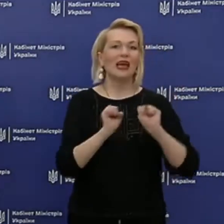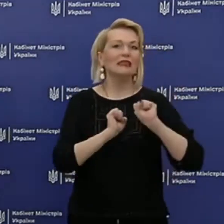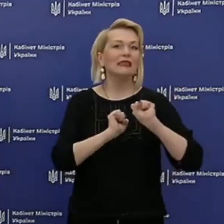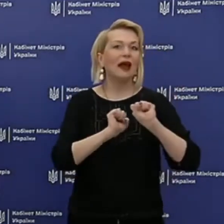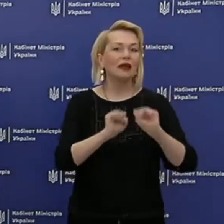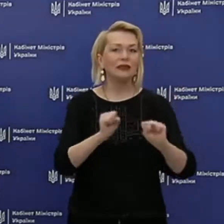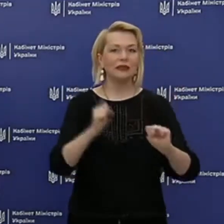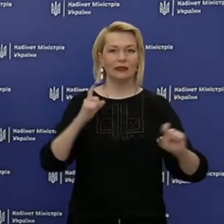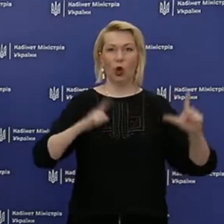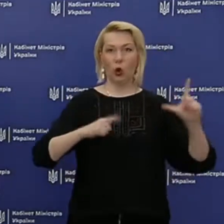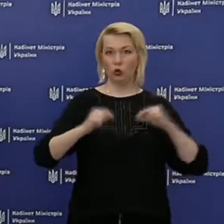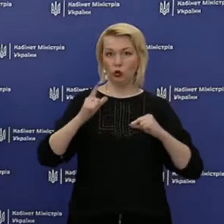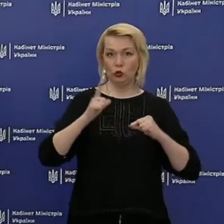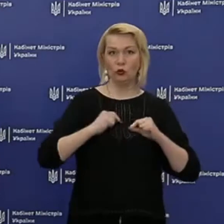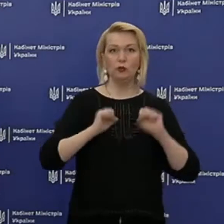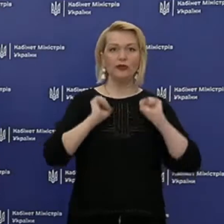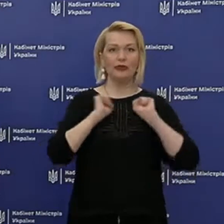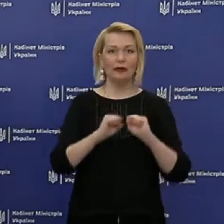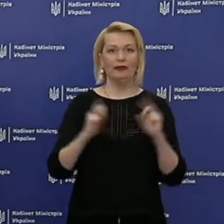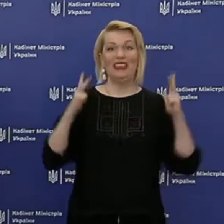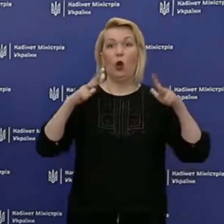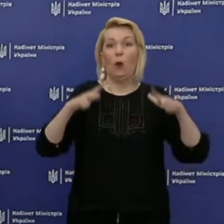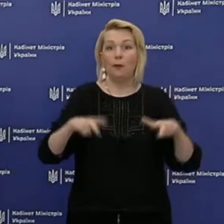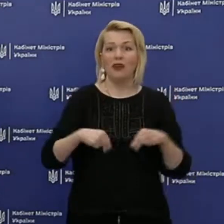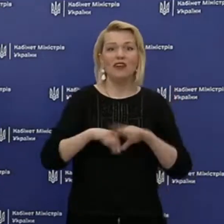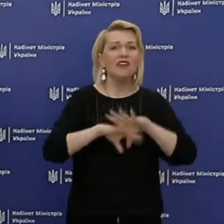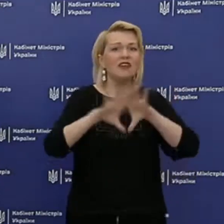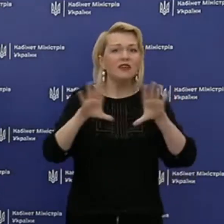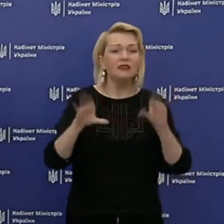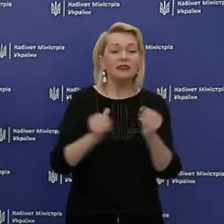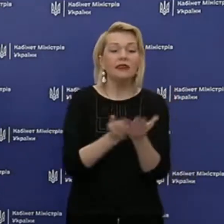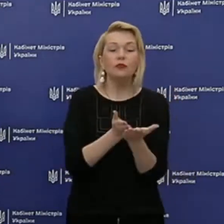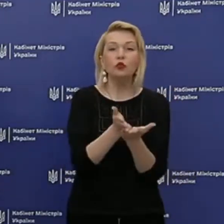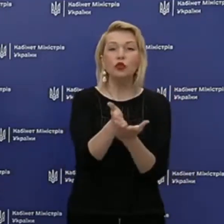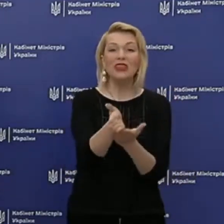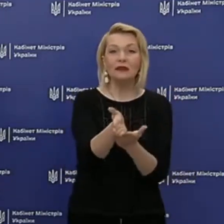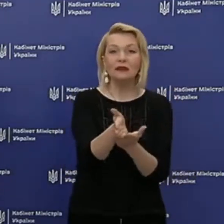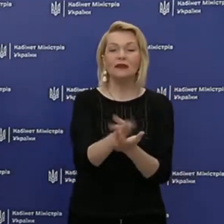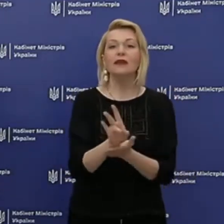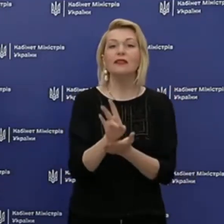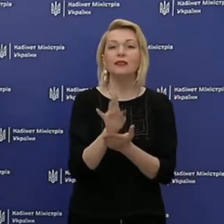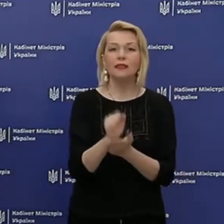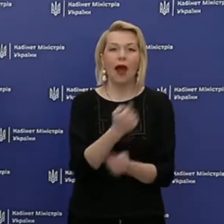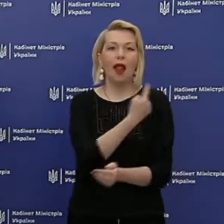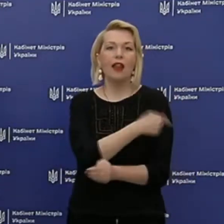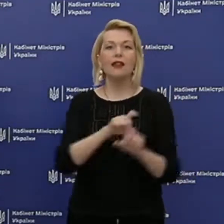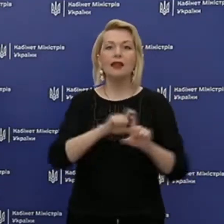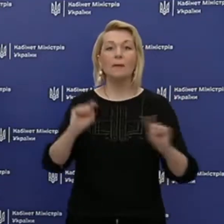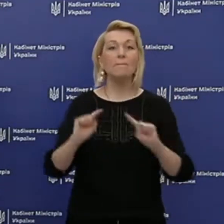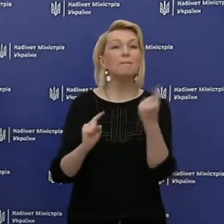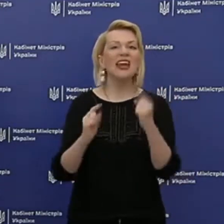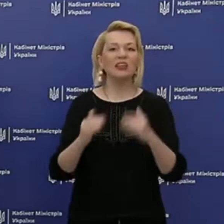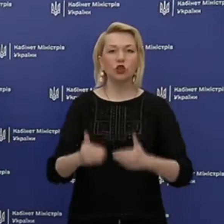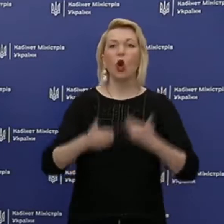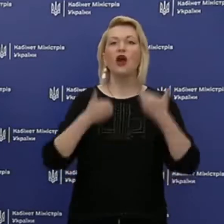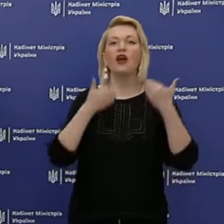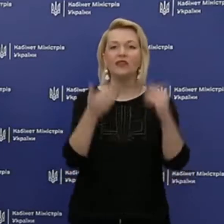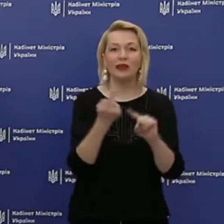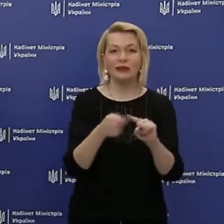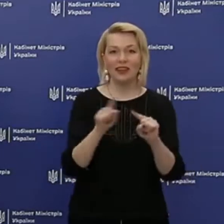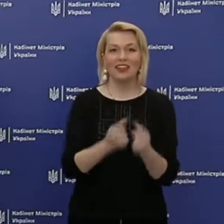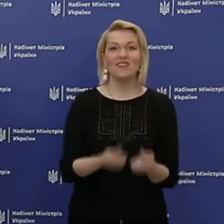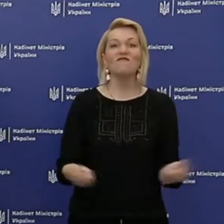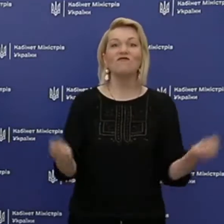захисні костюми, захисні комбінезони. Вони всі будуть йти на лікарні першої хвилі, які